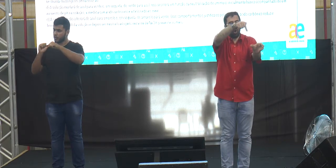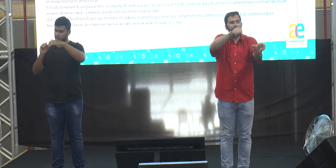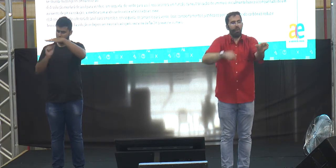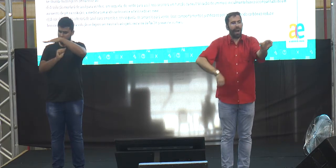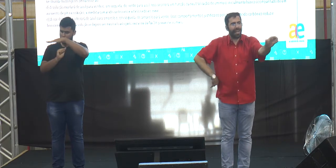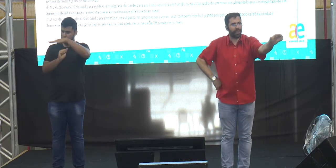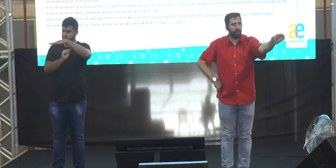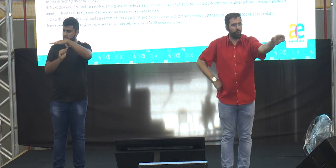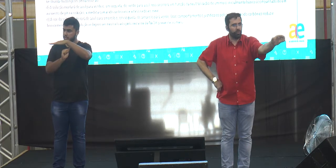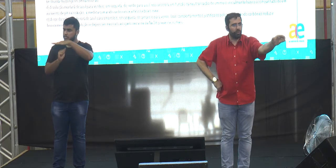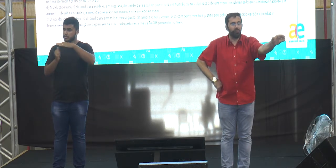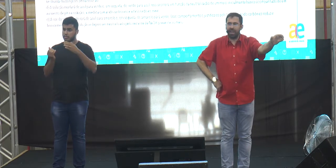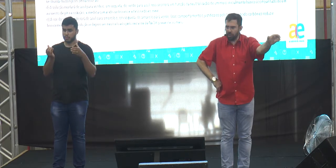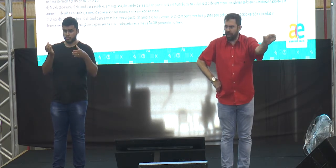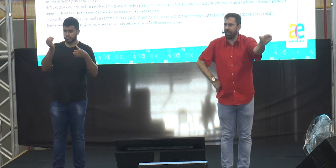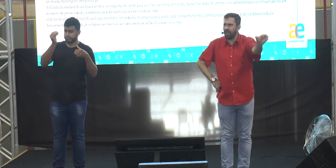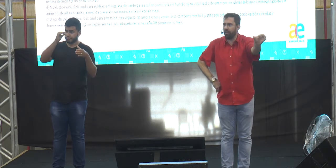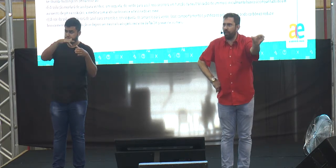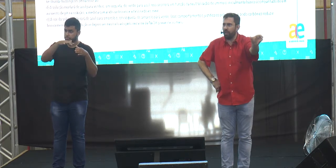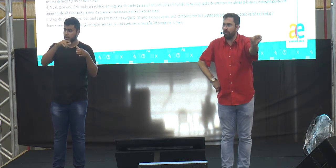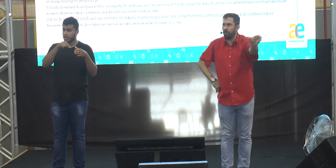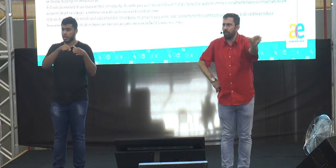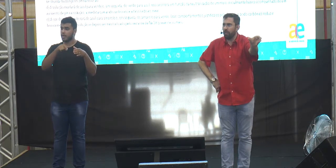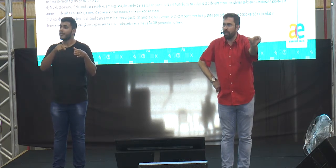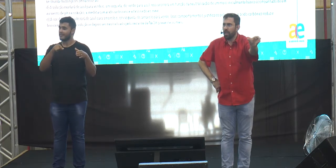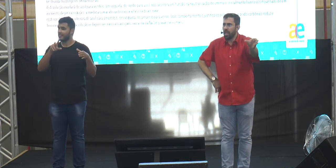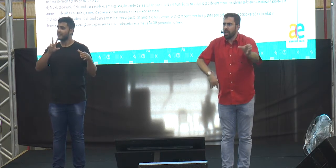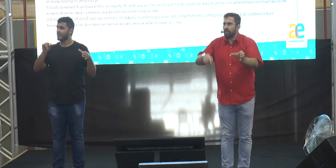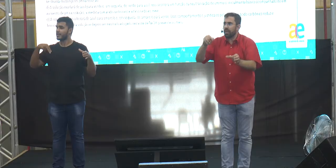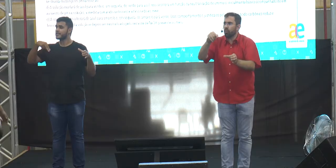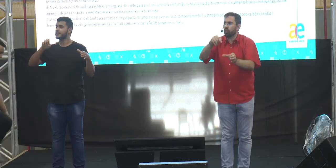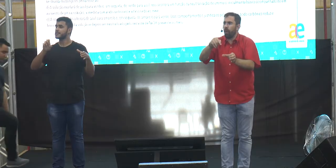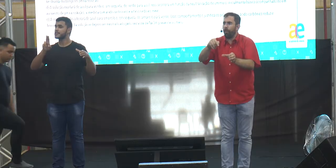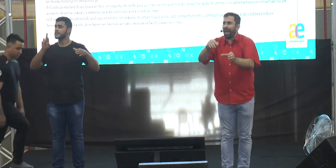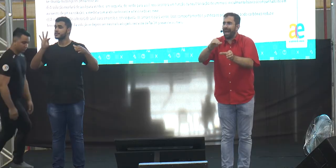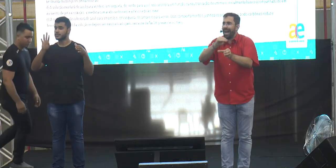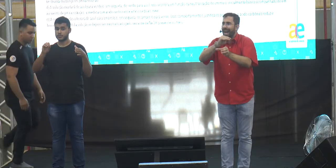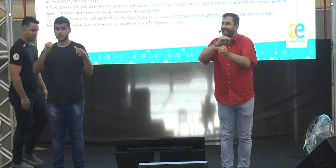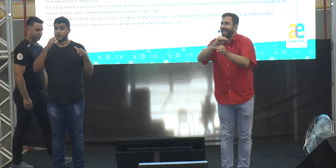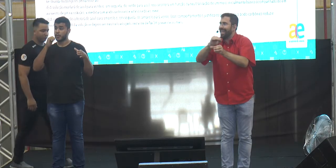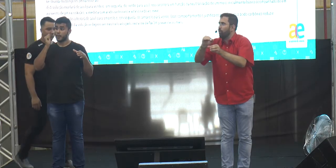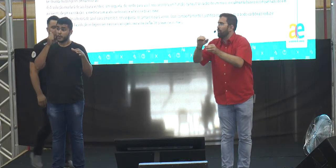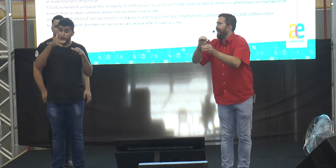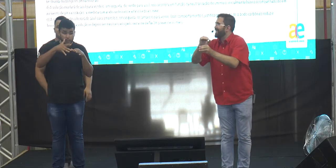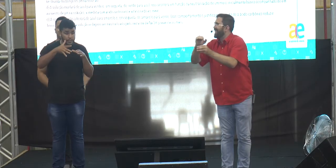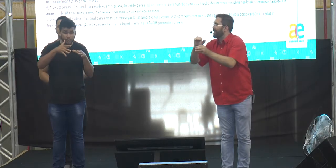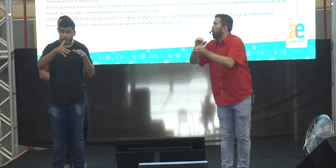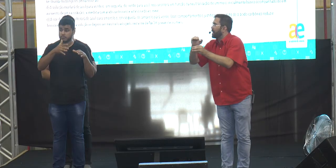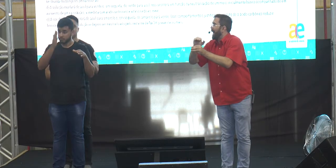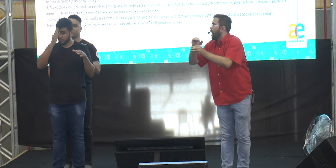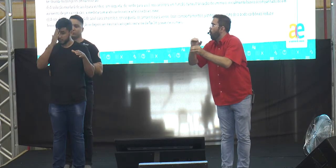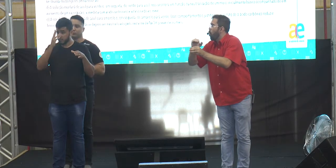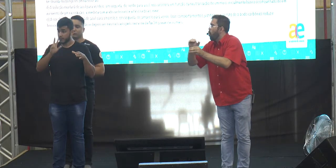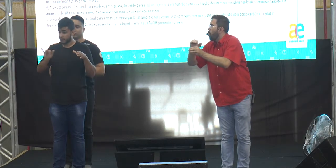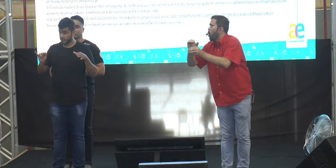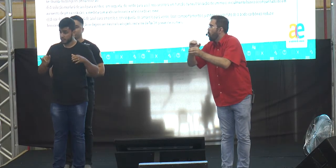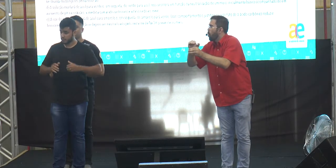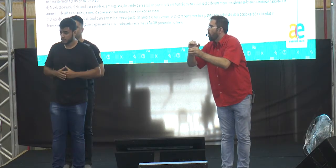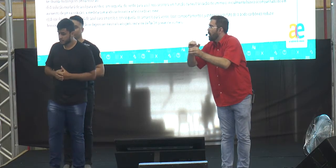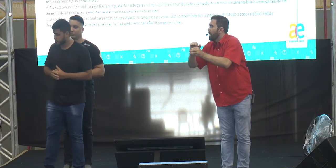começar a colocar um ácido, vai neutralizar, não vai? Se eu soprar até neutralizar